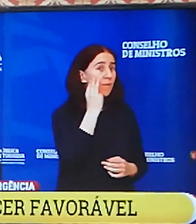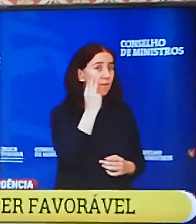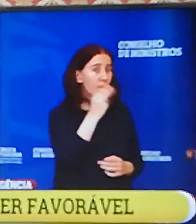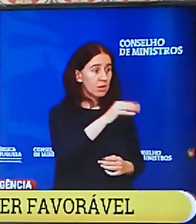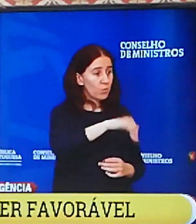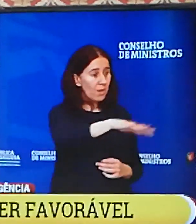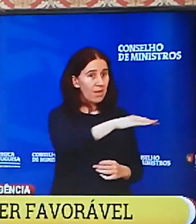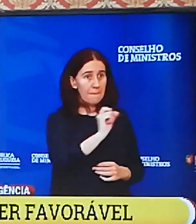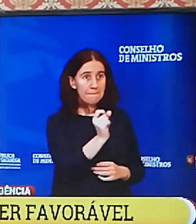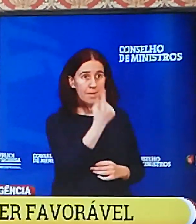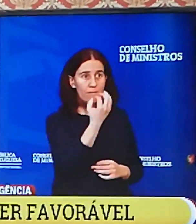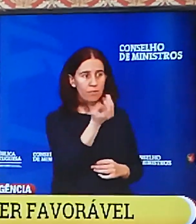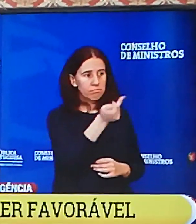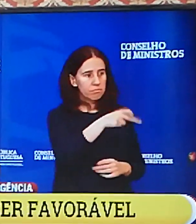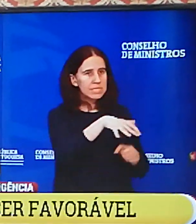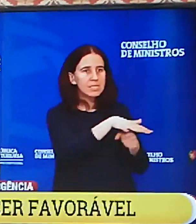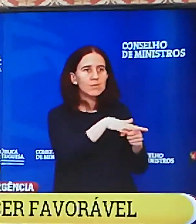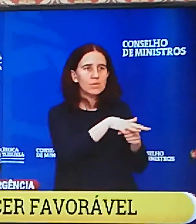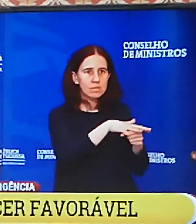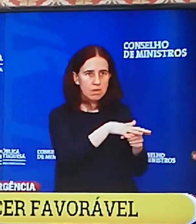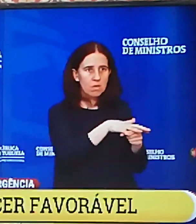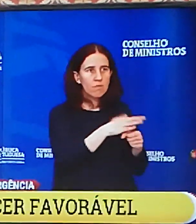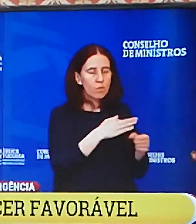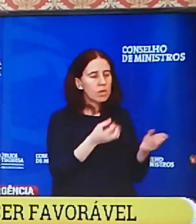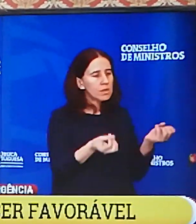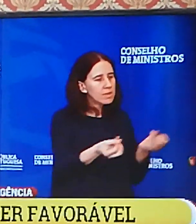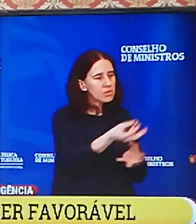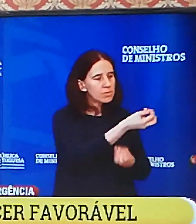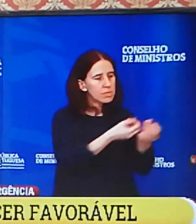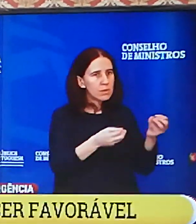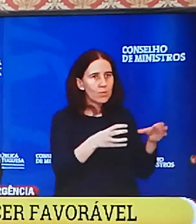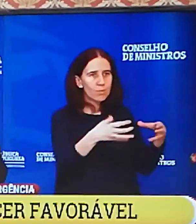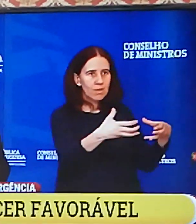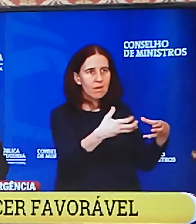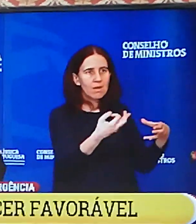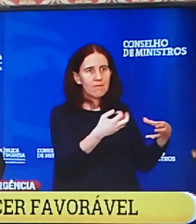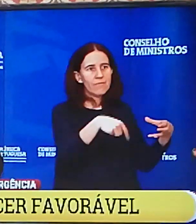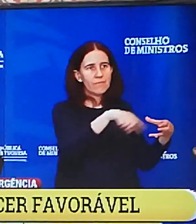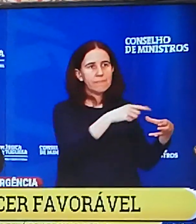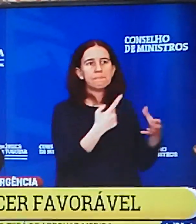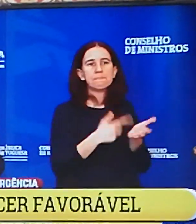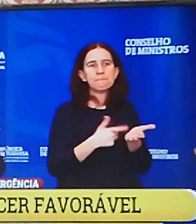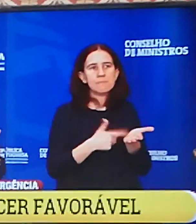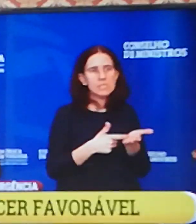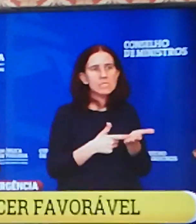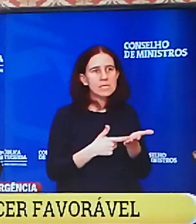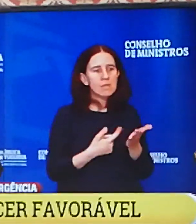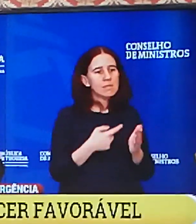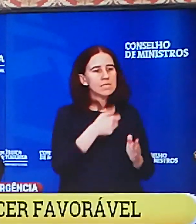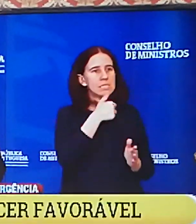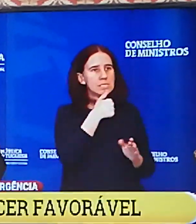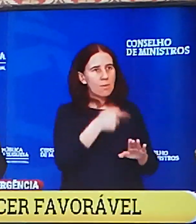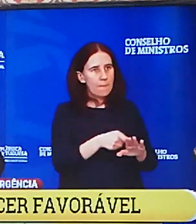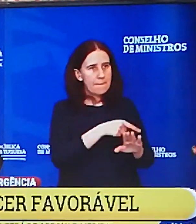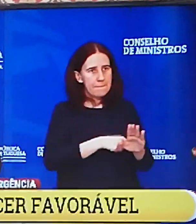primeiro local onde se verificou uma situação de transmissão comunitária e, portanto, tudo ser necessário escalar essa